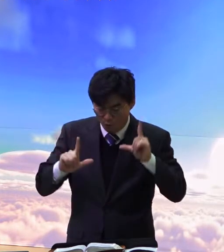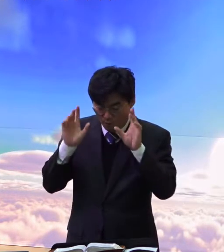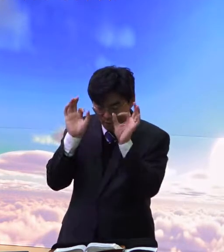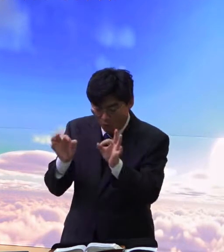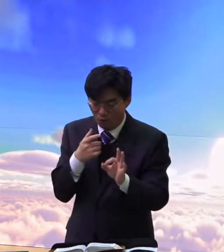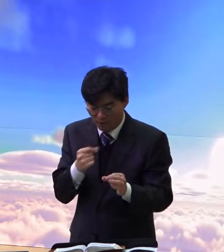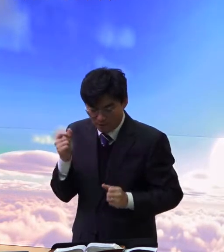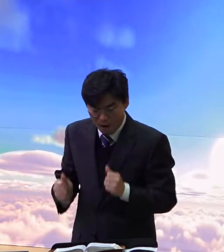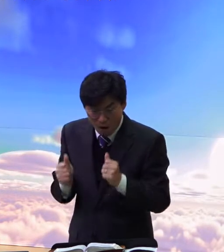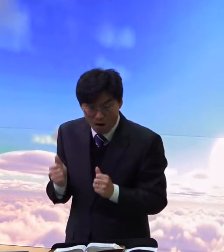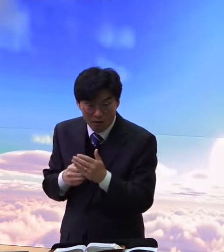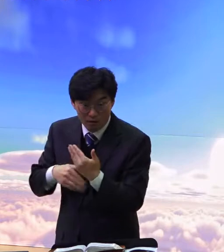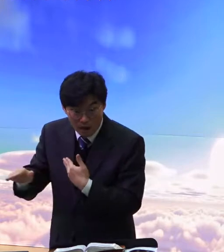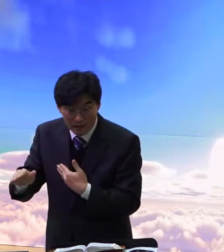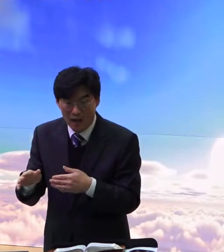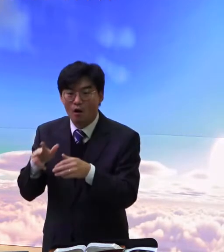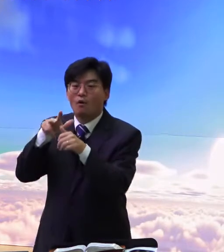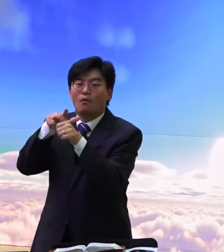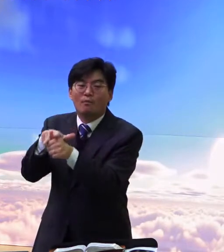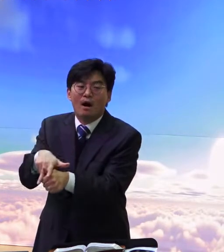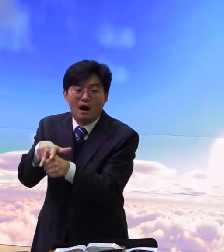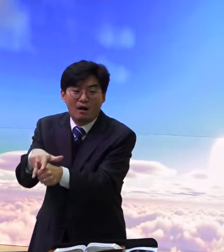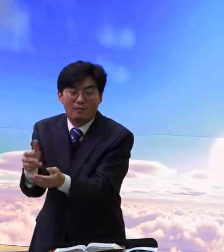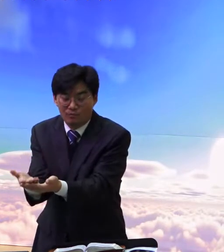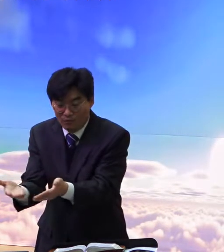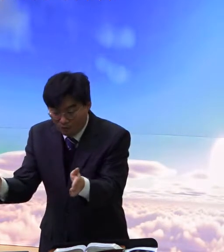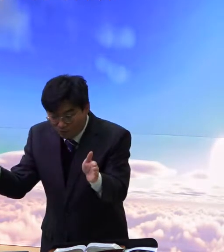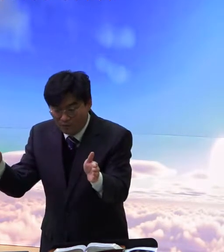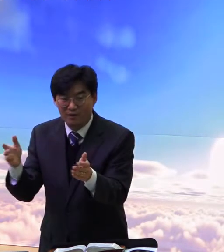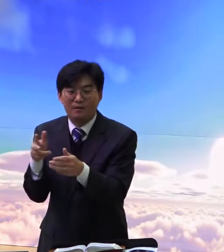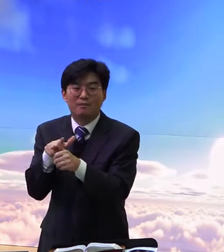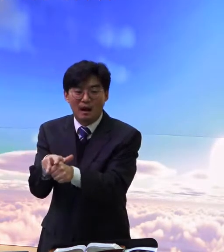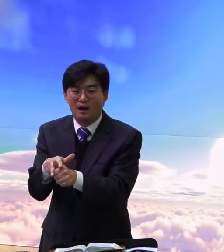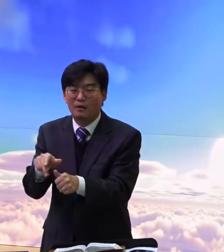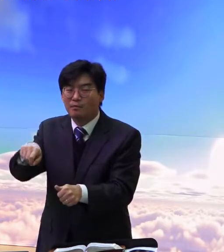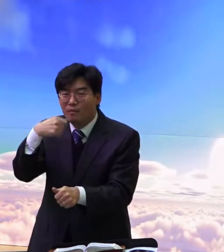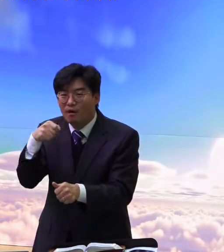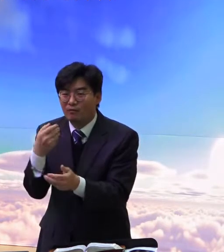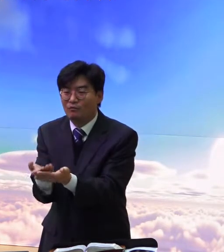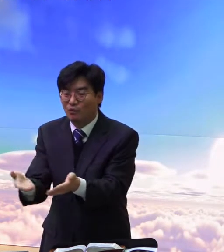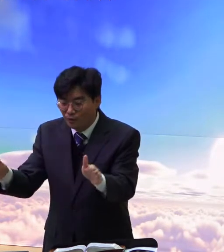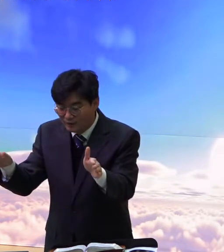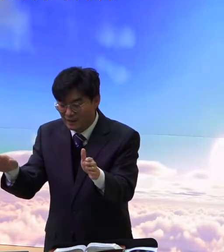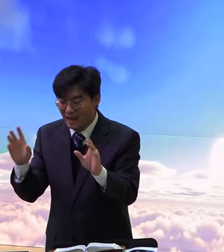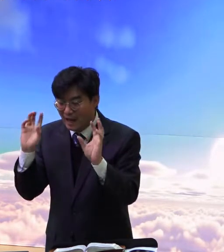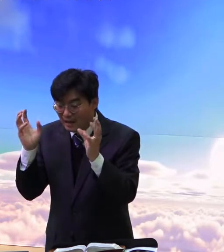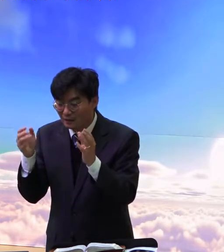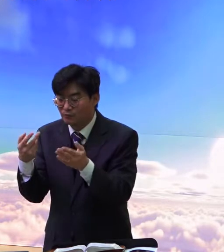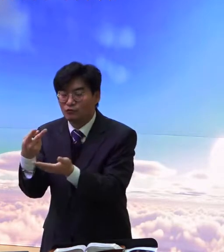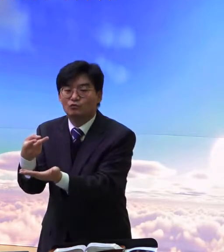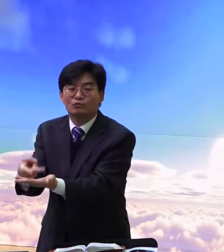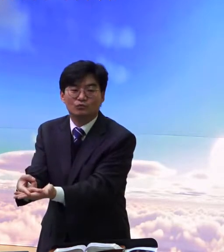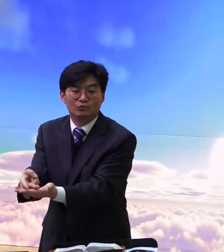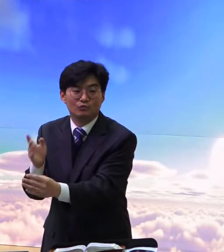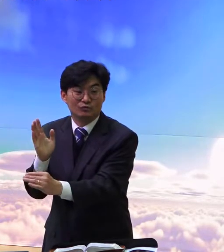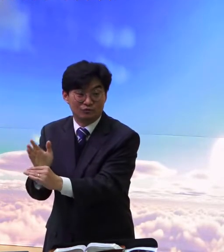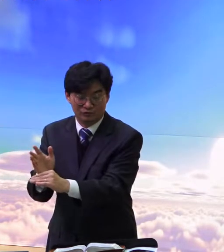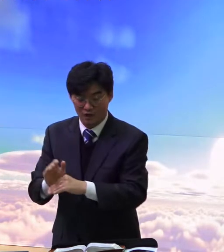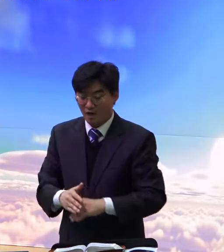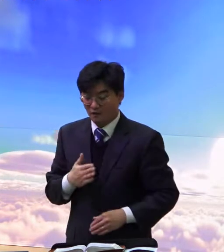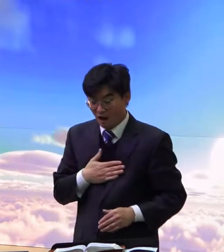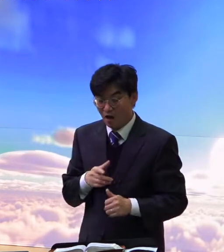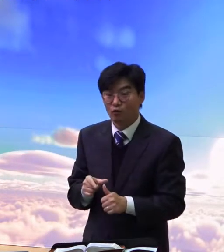낮은 자리에서 예수 그리스도, 하나님의 아들, 우리의 구원자이신 예수님을 목자들이 만났습니다.